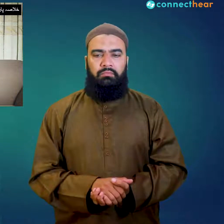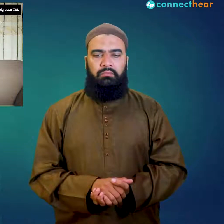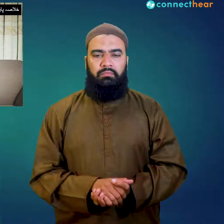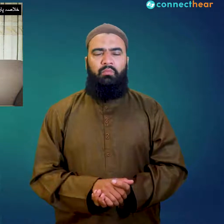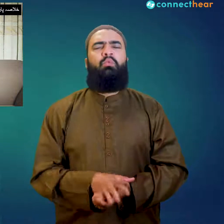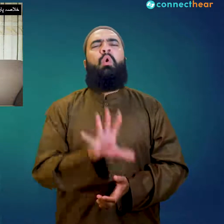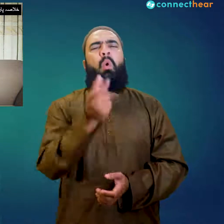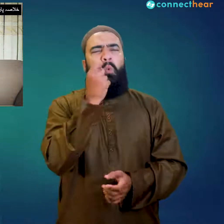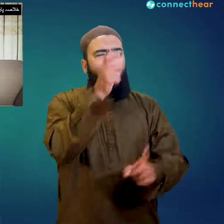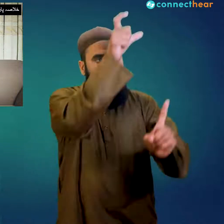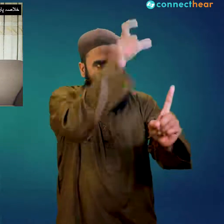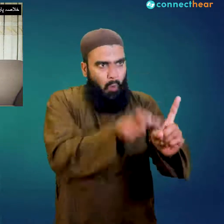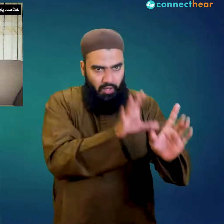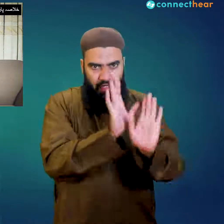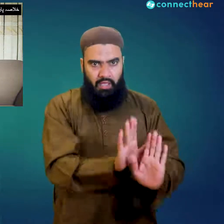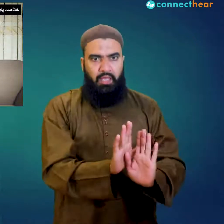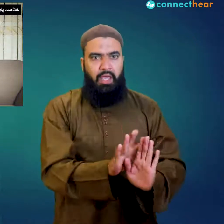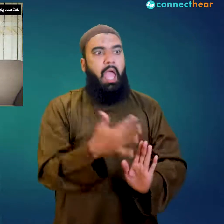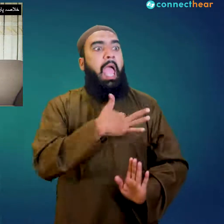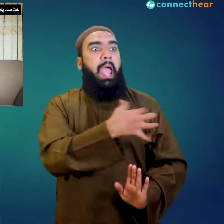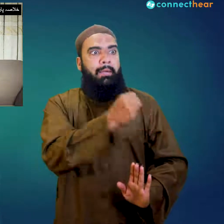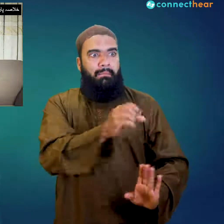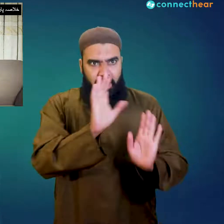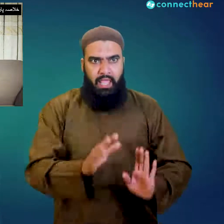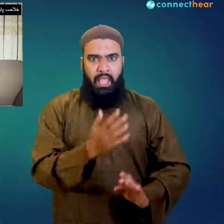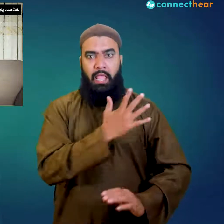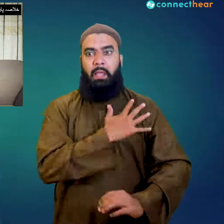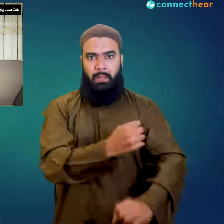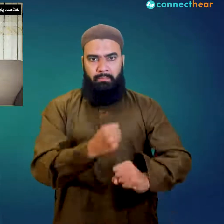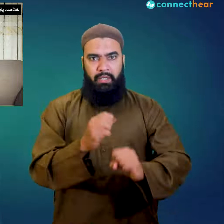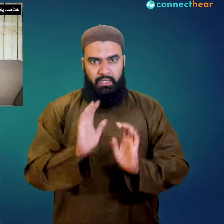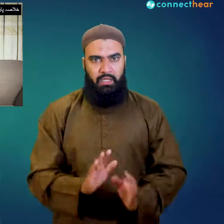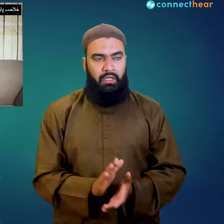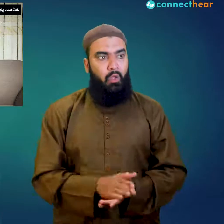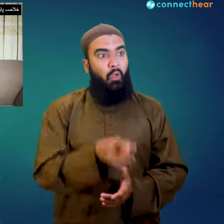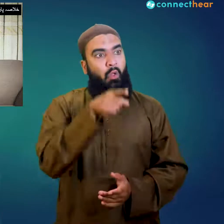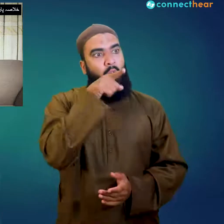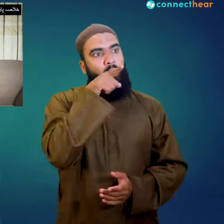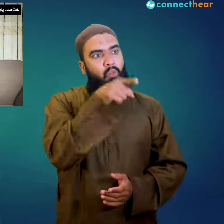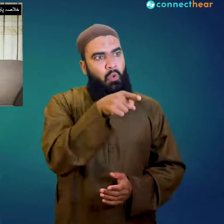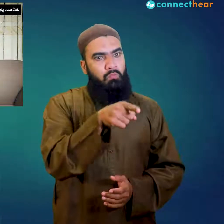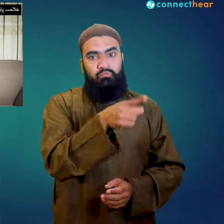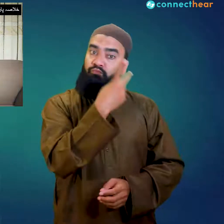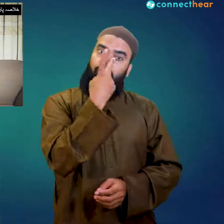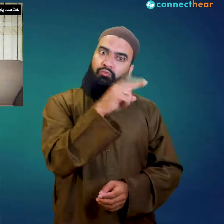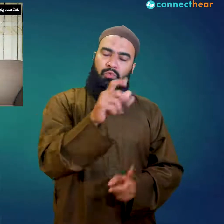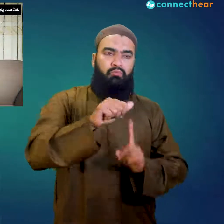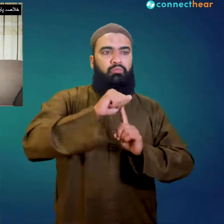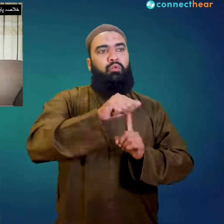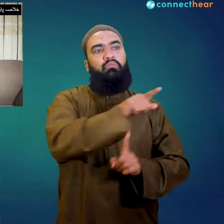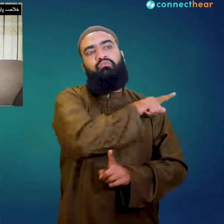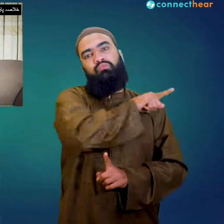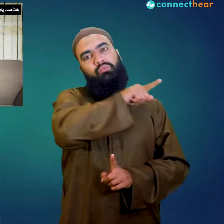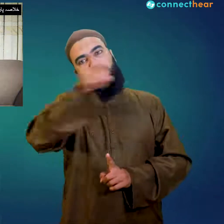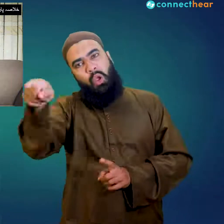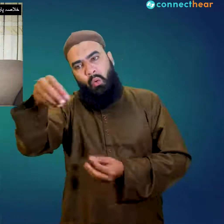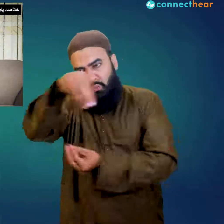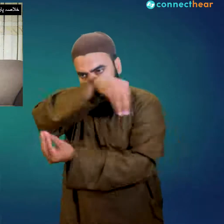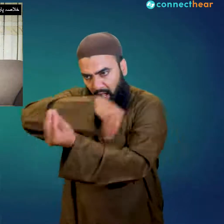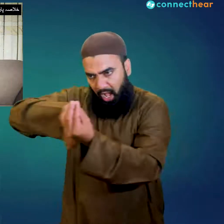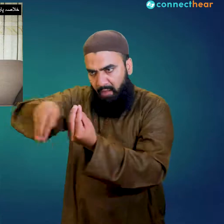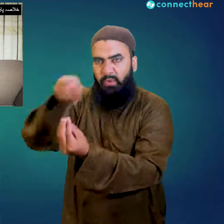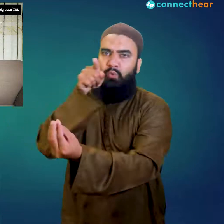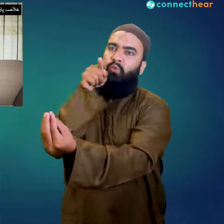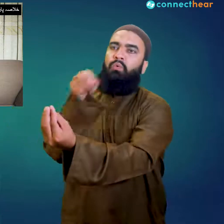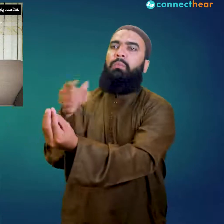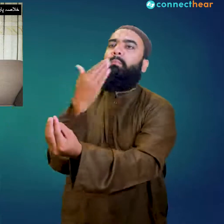جو شخص استطاعت رکھتا ہو اس کے لیے لازمی قرار دیا گیا کہ وہ اس گھر کا ارادہ کرے، یعنی حج اس